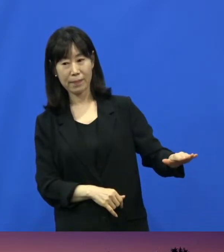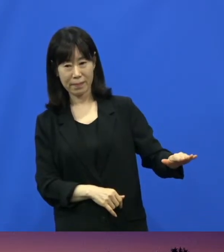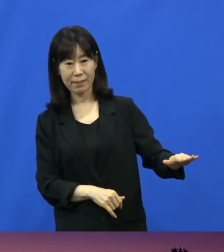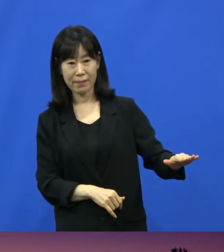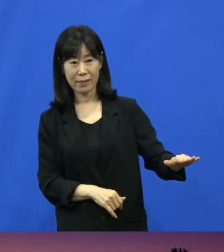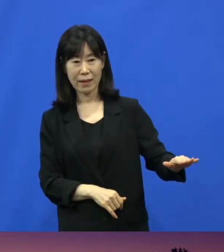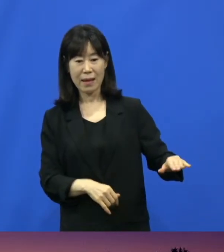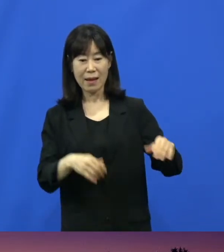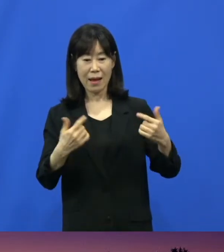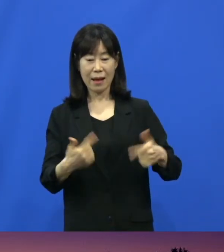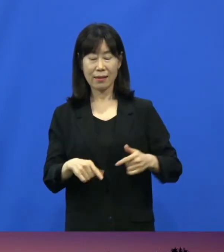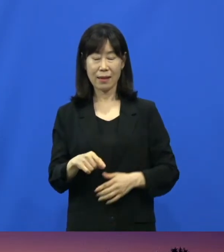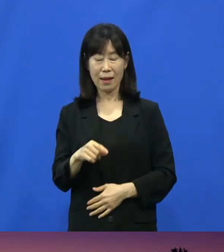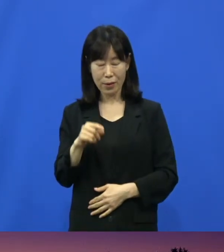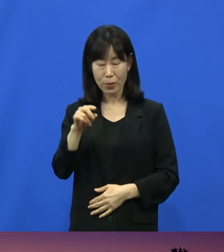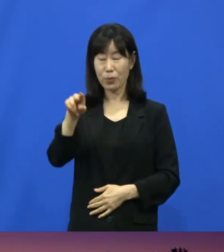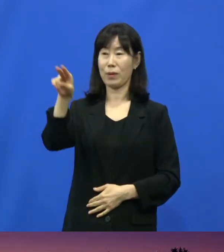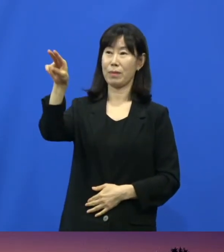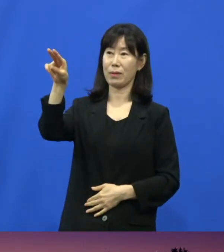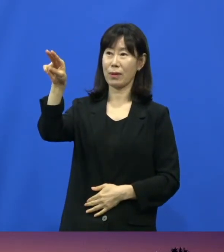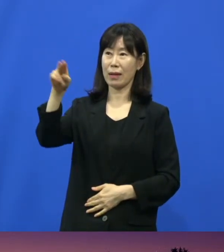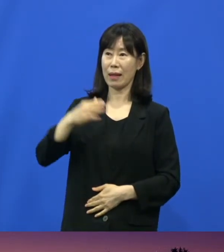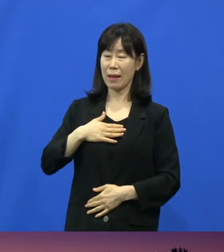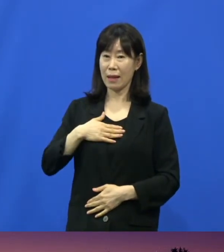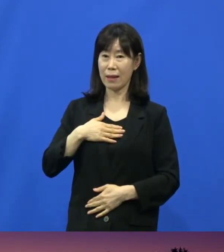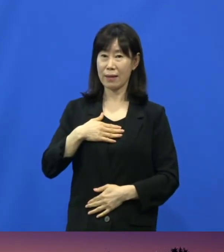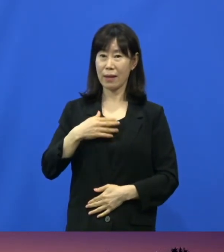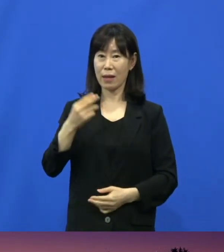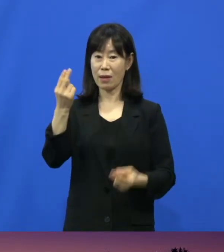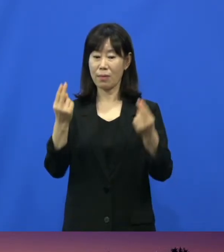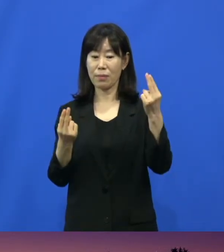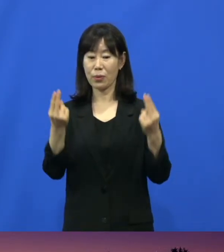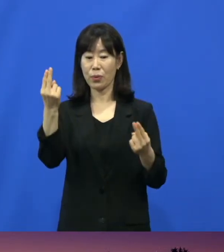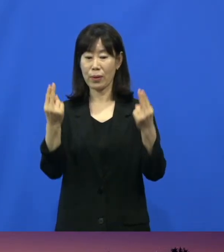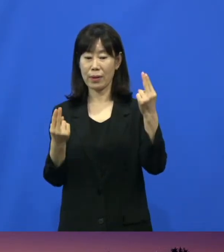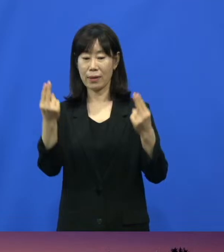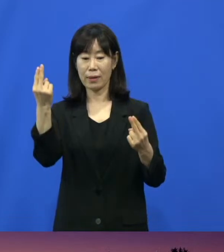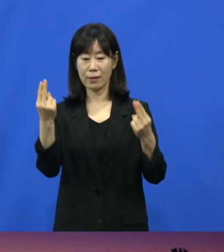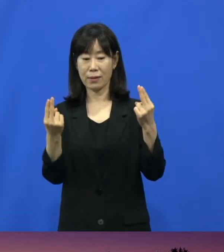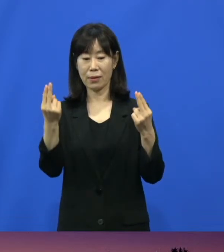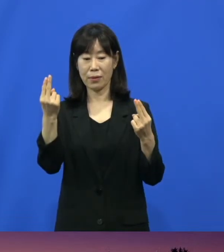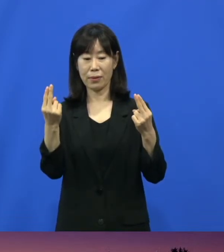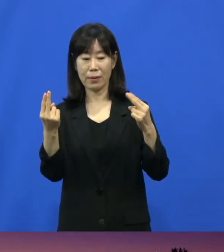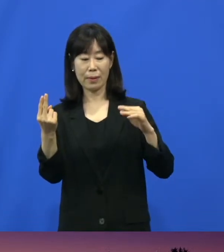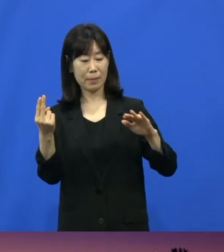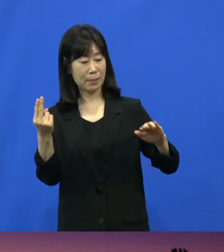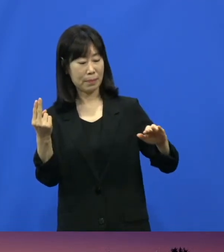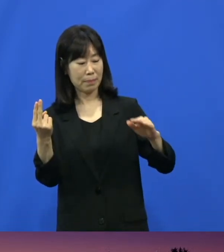항상 위를 쳐다보는 거죠. 자기보다 못한 사람을 쳐다보지 않는 사람.